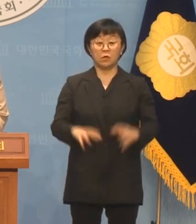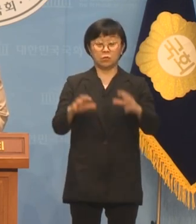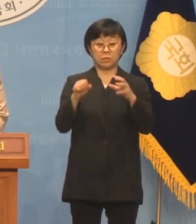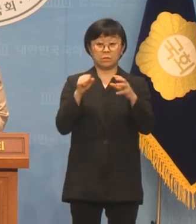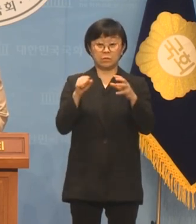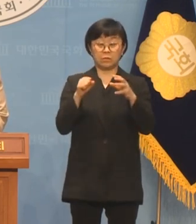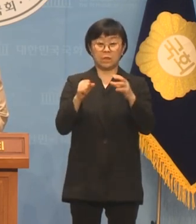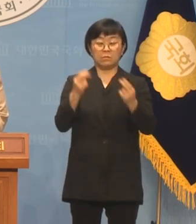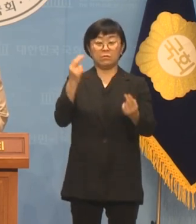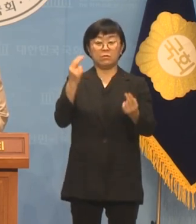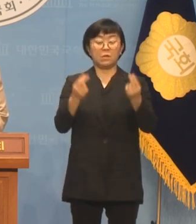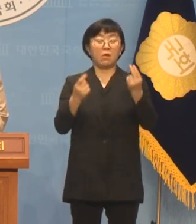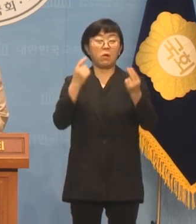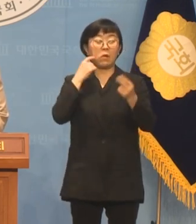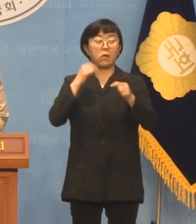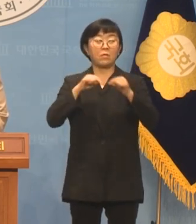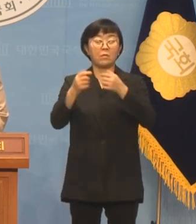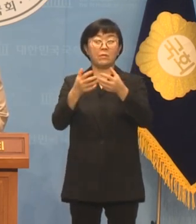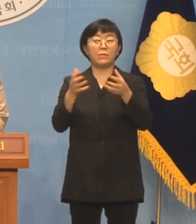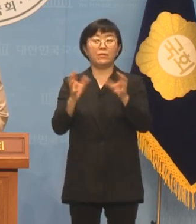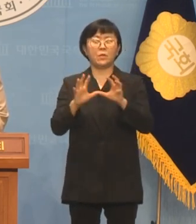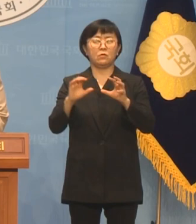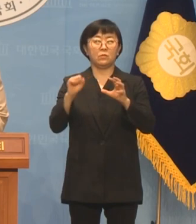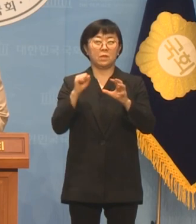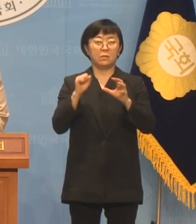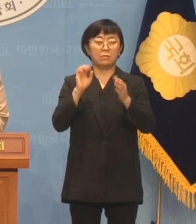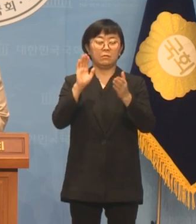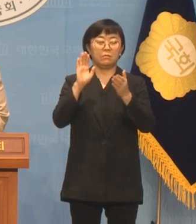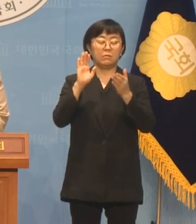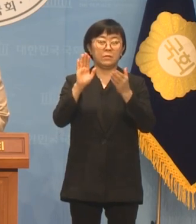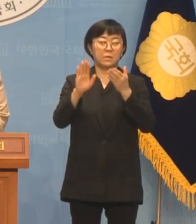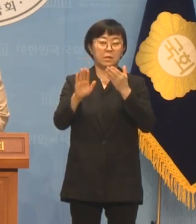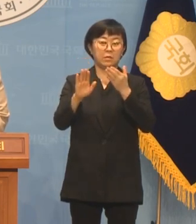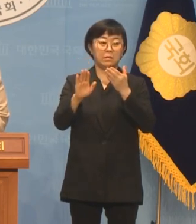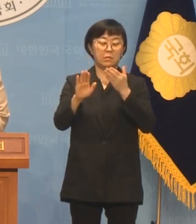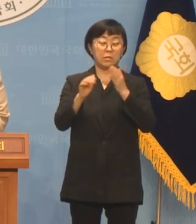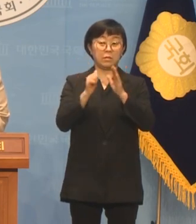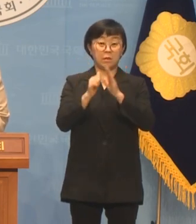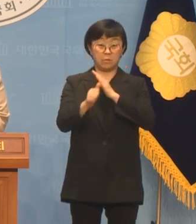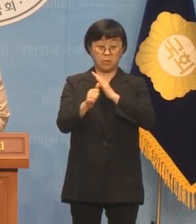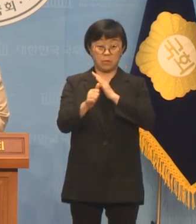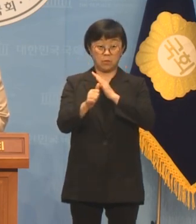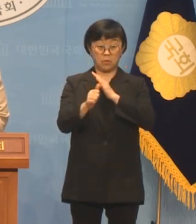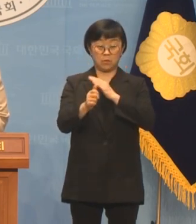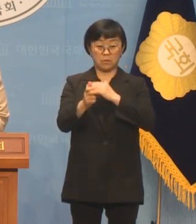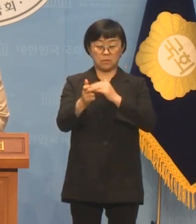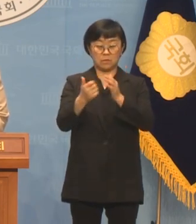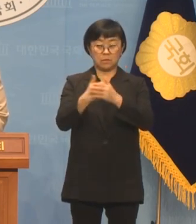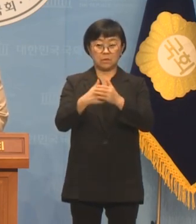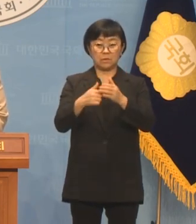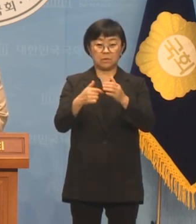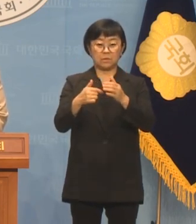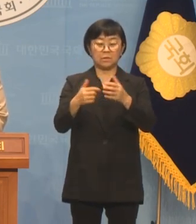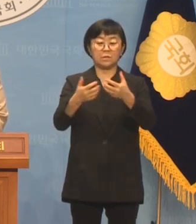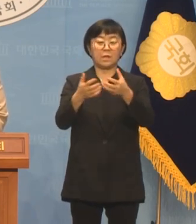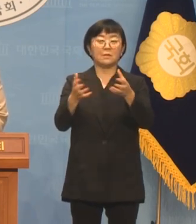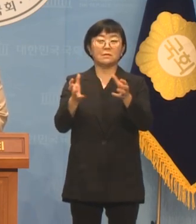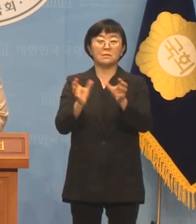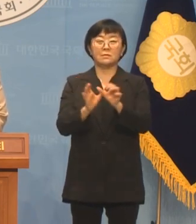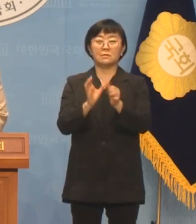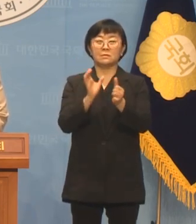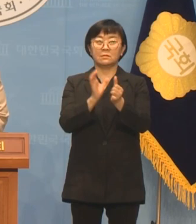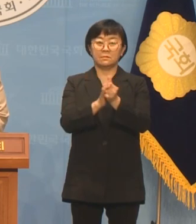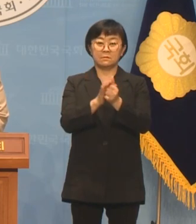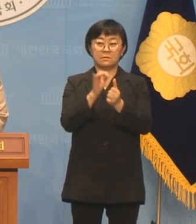국민의힘이 비례위성 정당인 국민의 미래의 대표로 국민의힘의 최선임급 당직자를